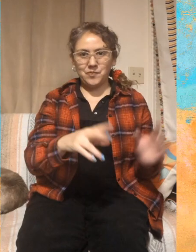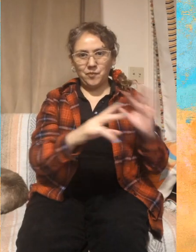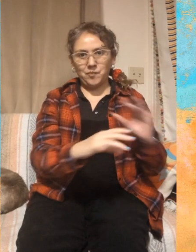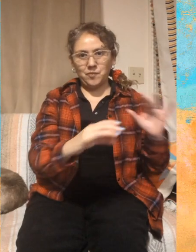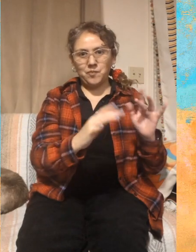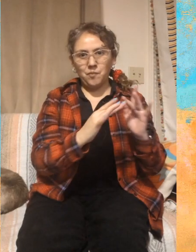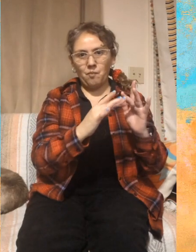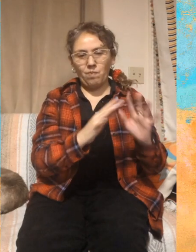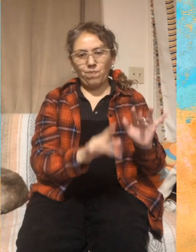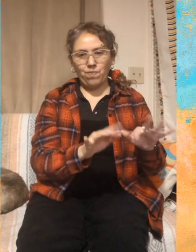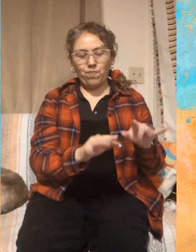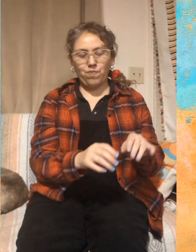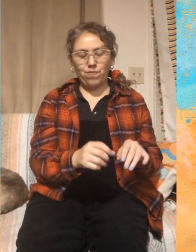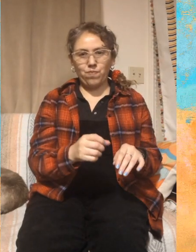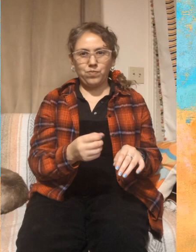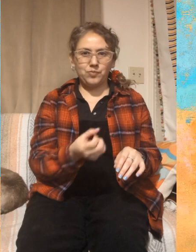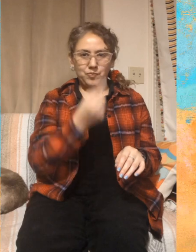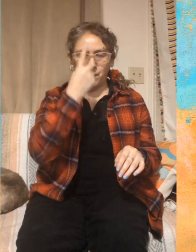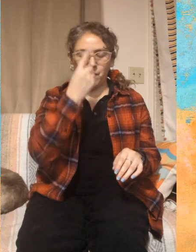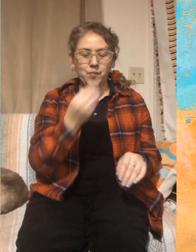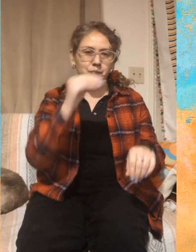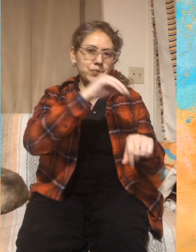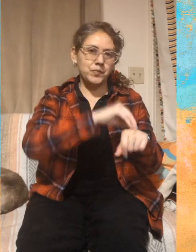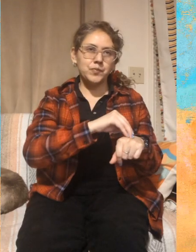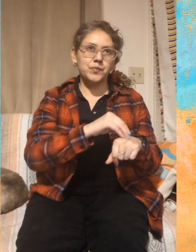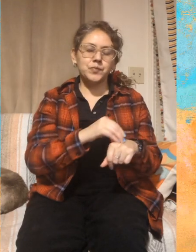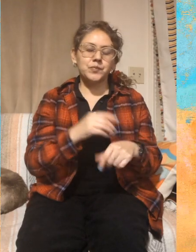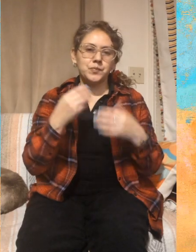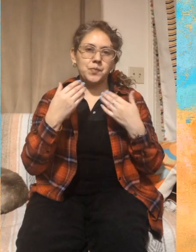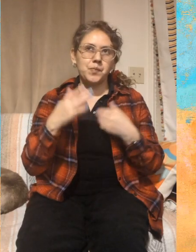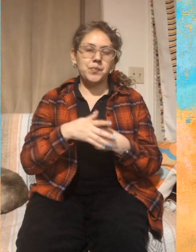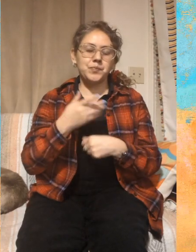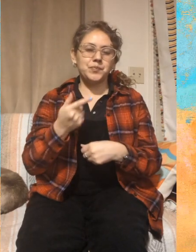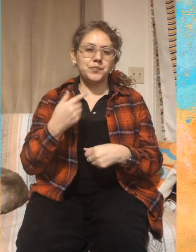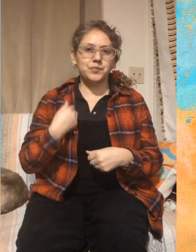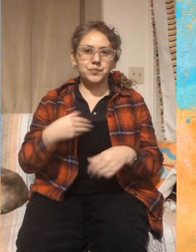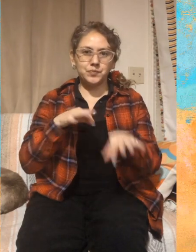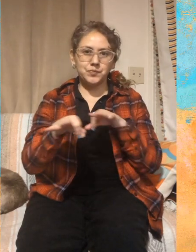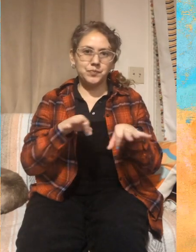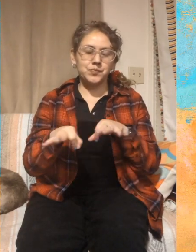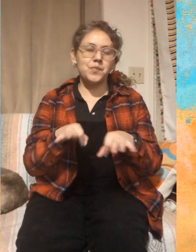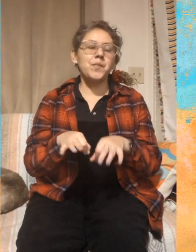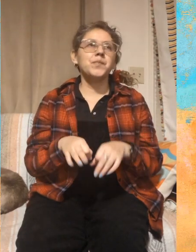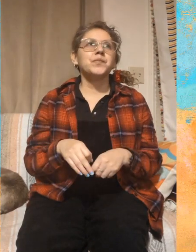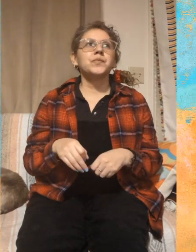siente uno usado. The sky looks very pretty.